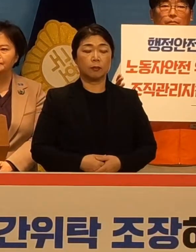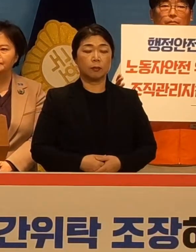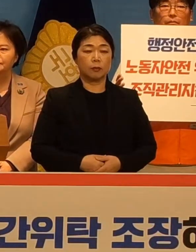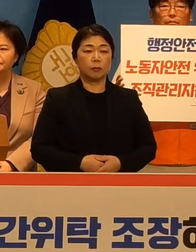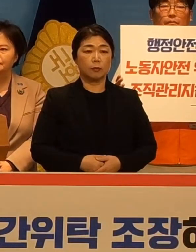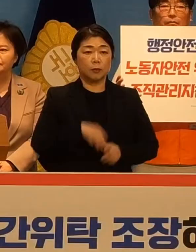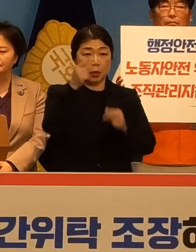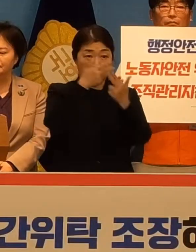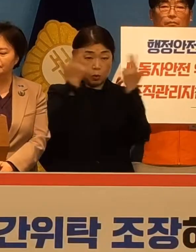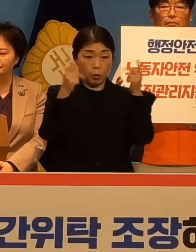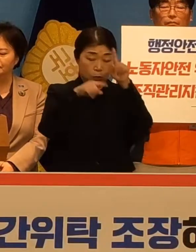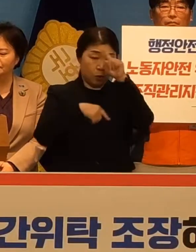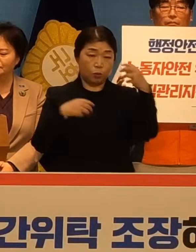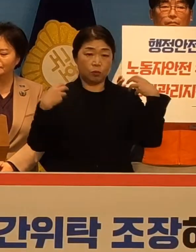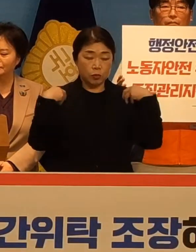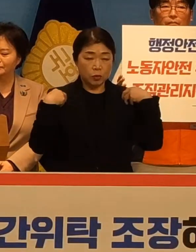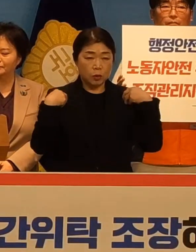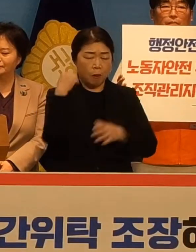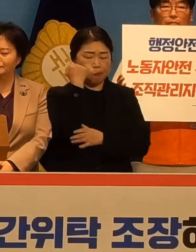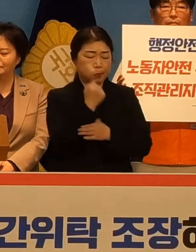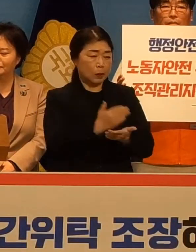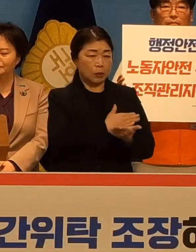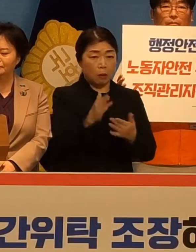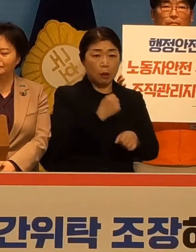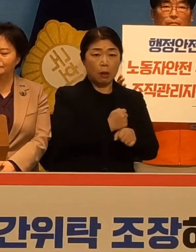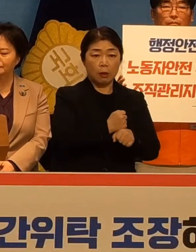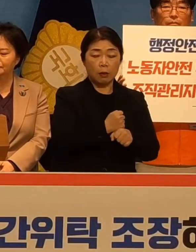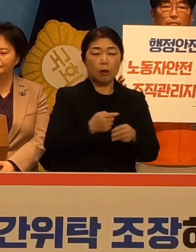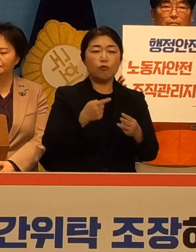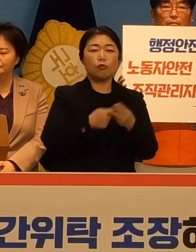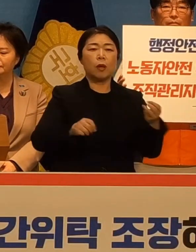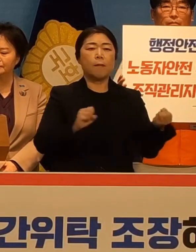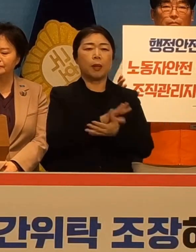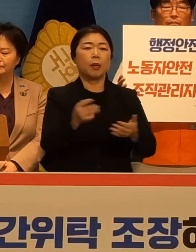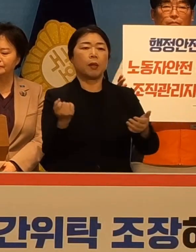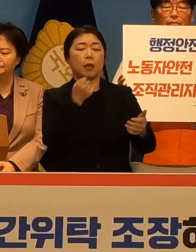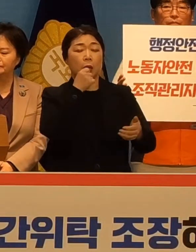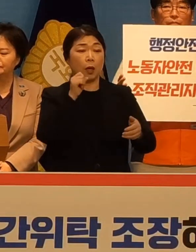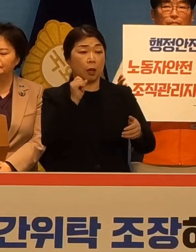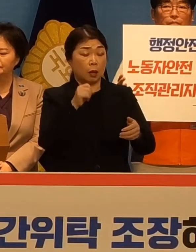이재명 정부는 적폐를 청산하라. 윤석열 내란 세력은